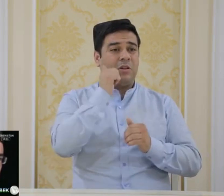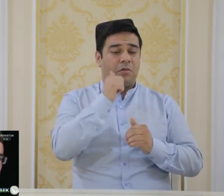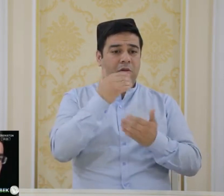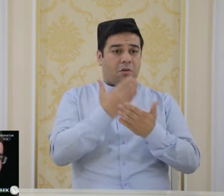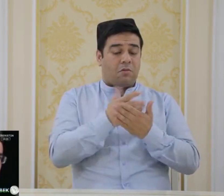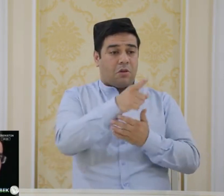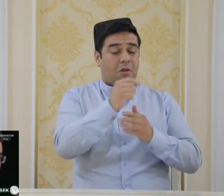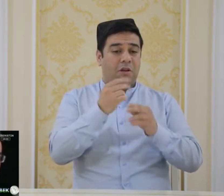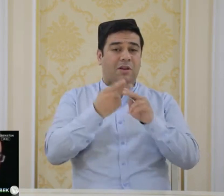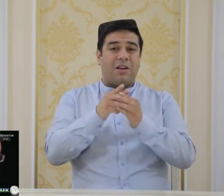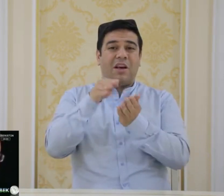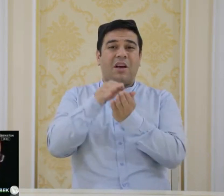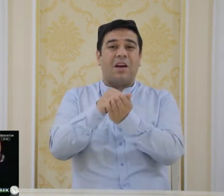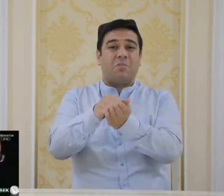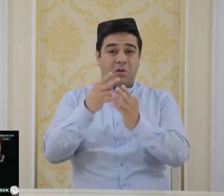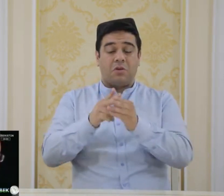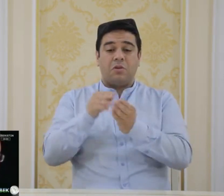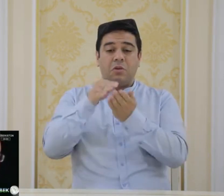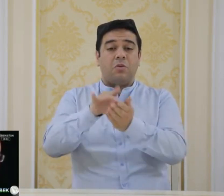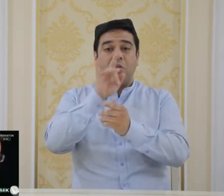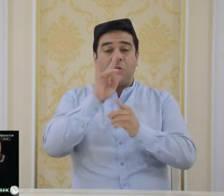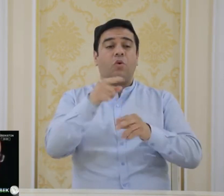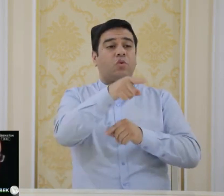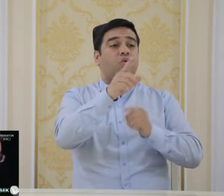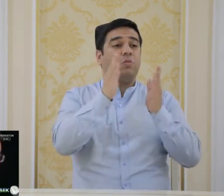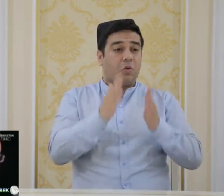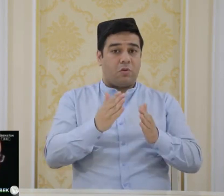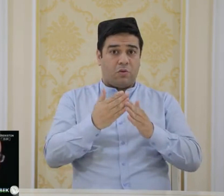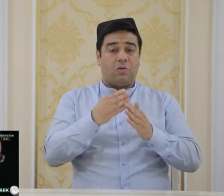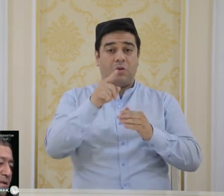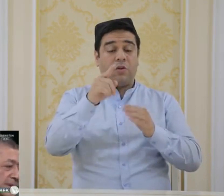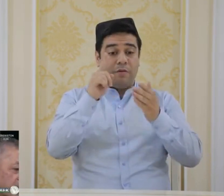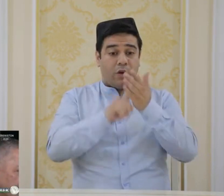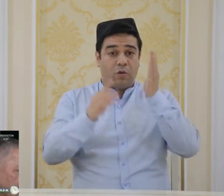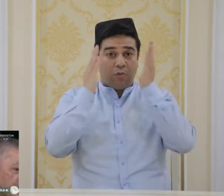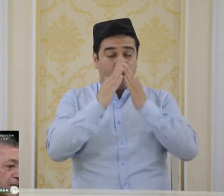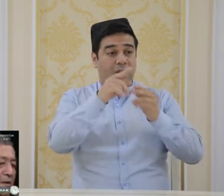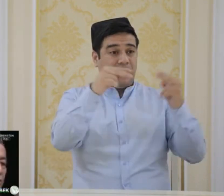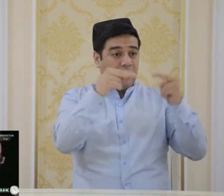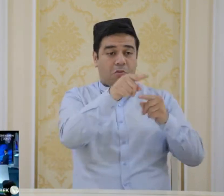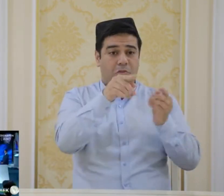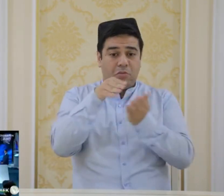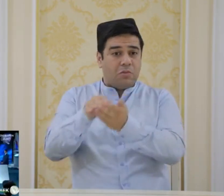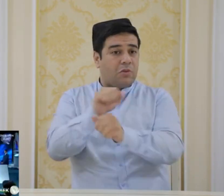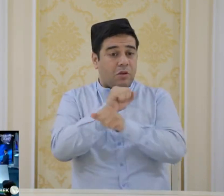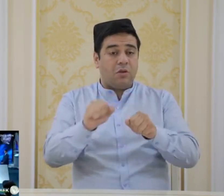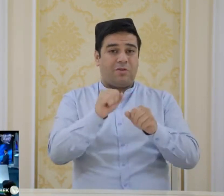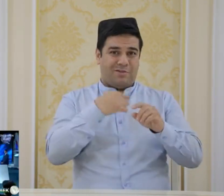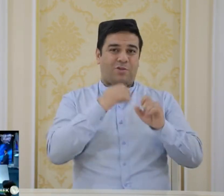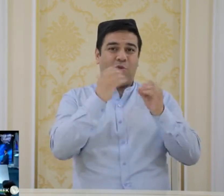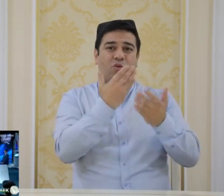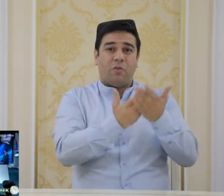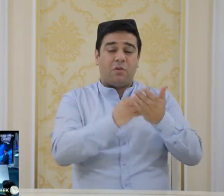qabristonga qo'yilmaydi sizlarni, vaqt soati kim biladi, qancha odam yashaydi. To'g'ri aytasiz. Qo'yilmaydi.